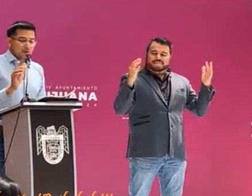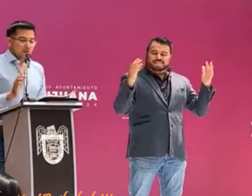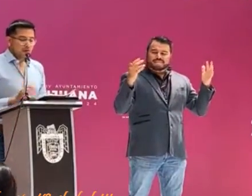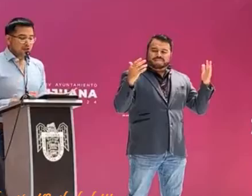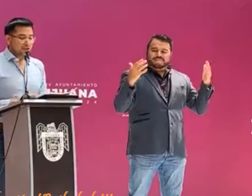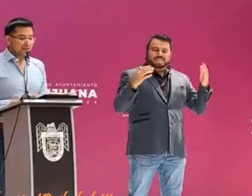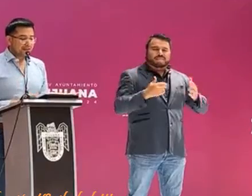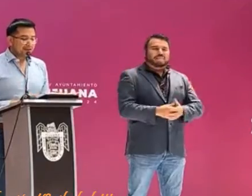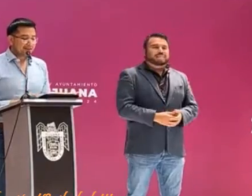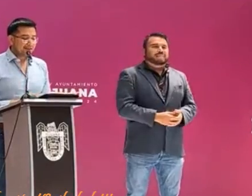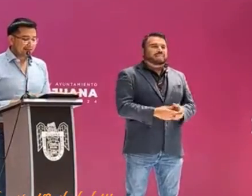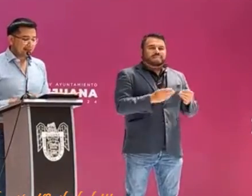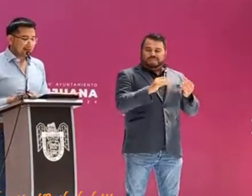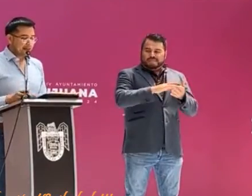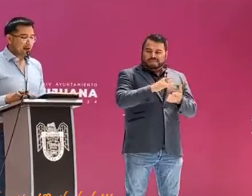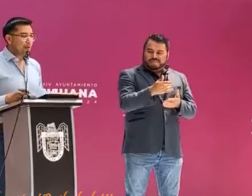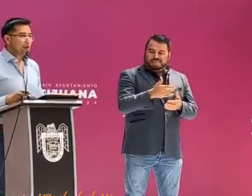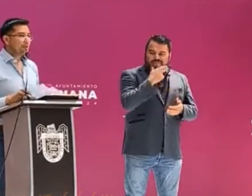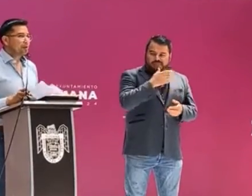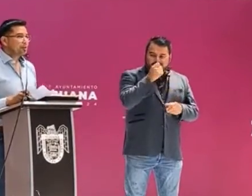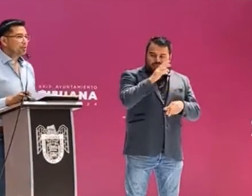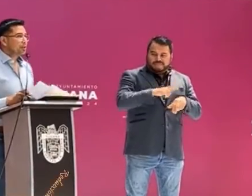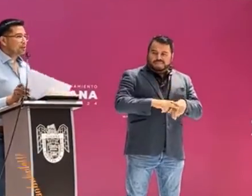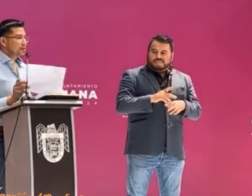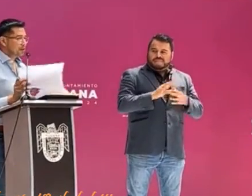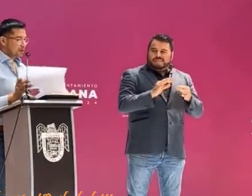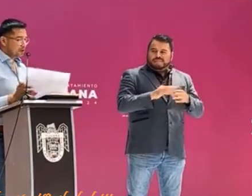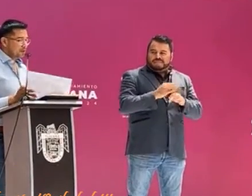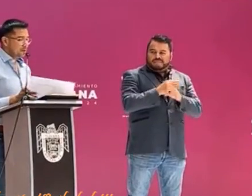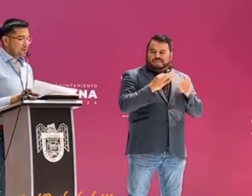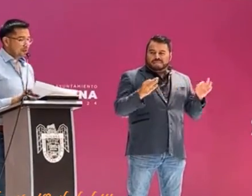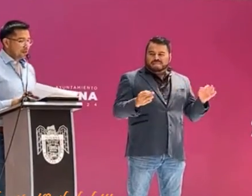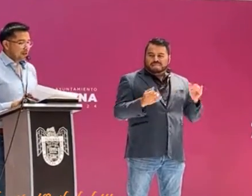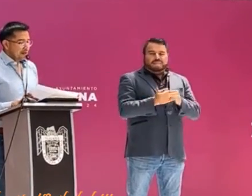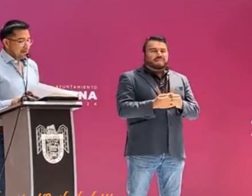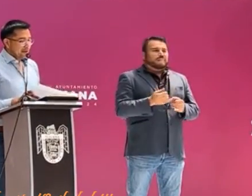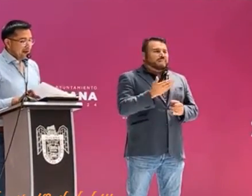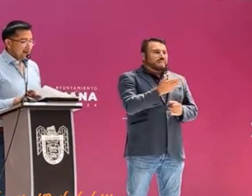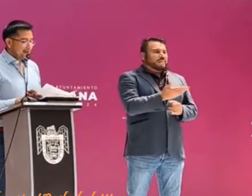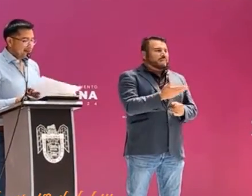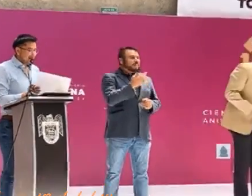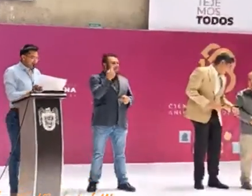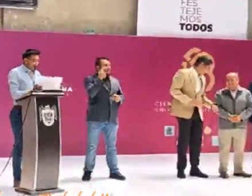Muchísimas gracias, secretario, por la información y exposición de motivos para este